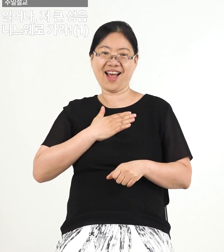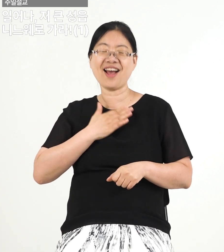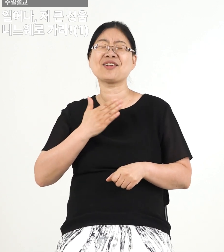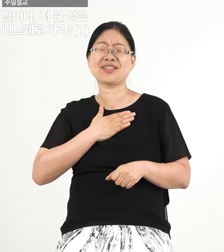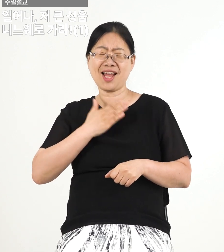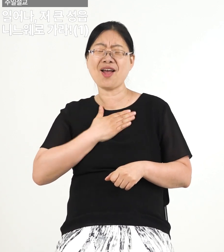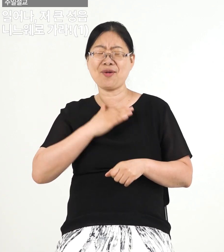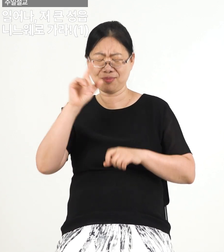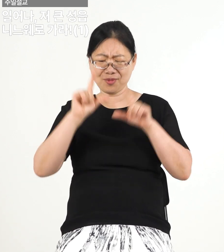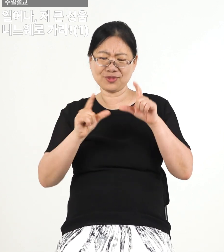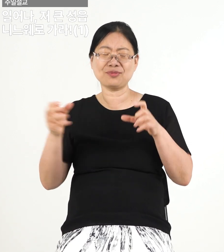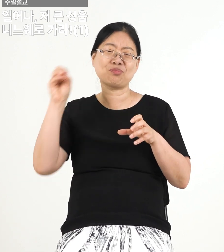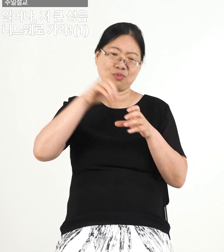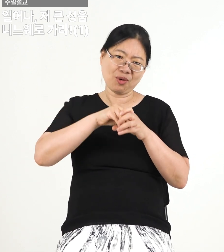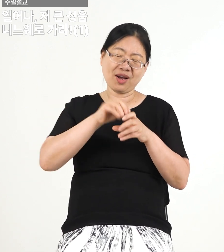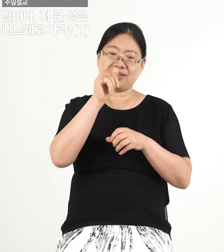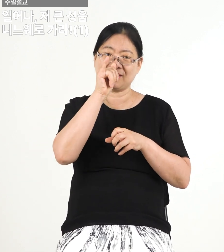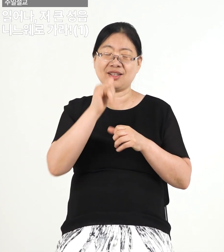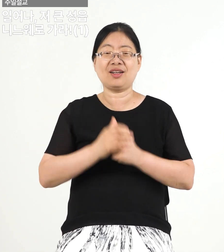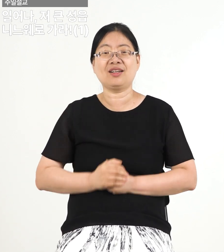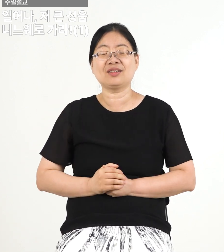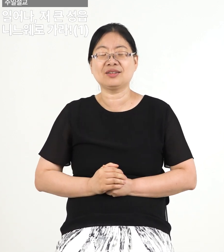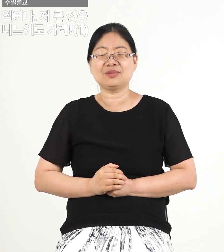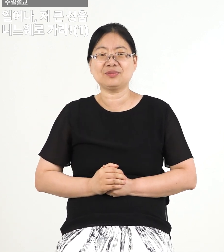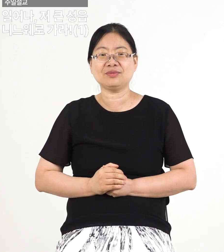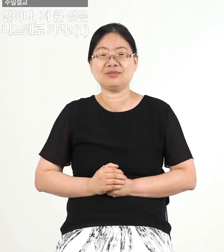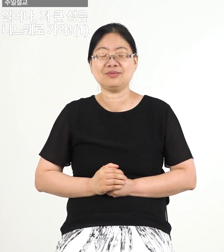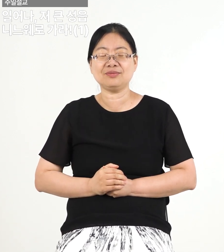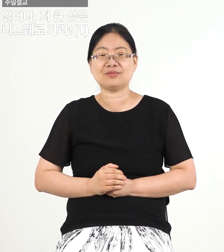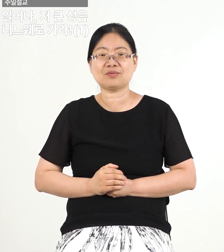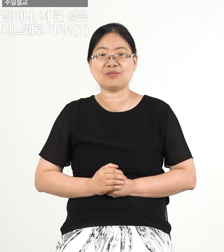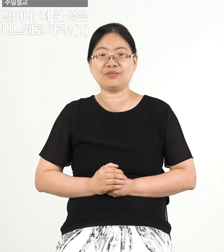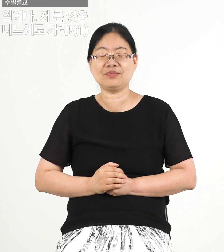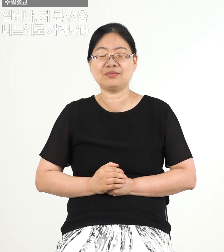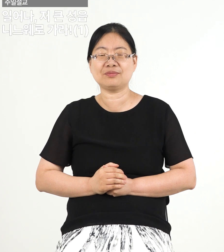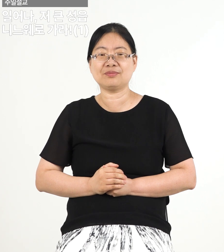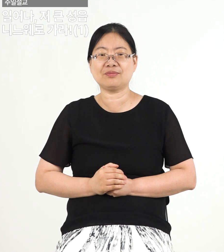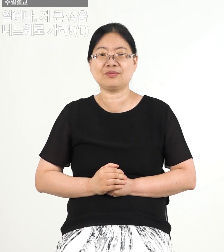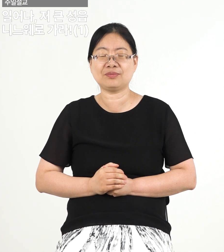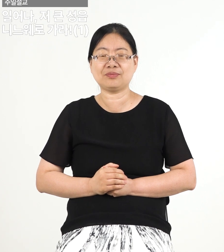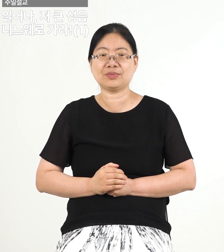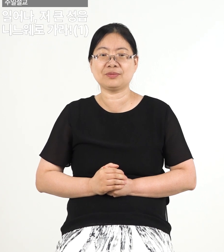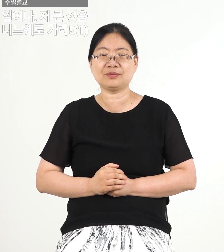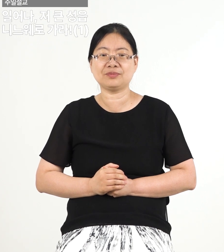요나. 우리의 모습이 있는 거예요. 자, 그러면